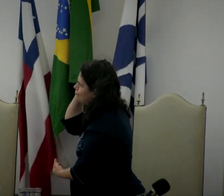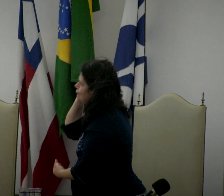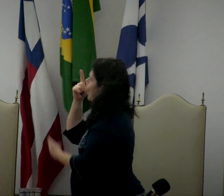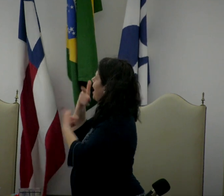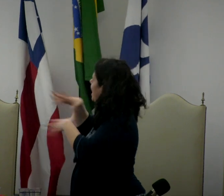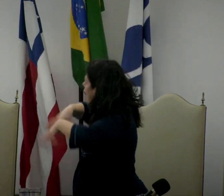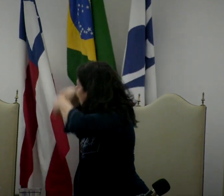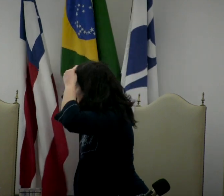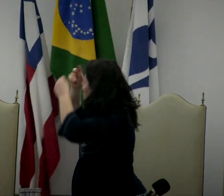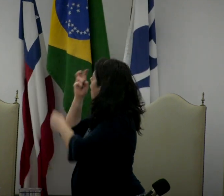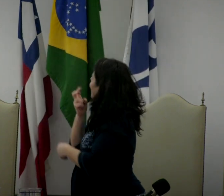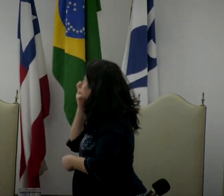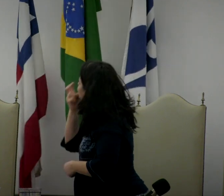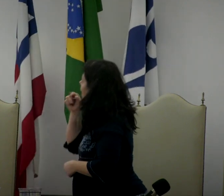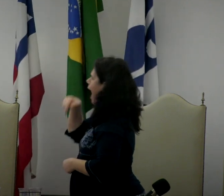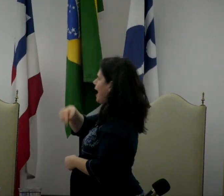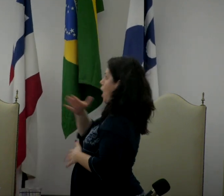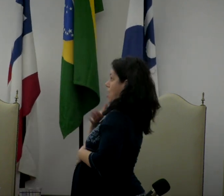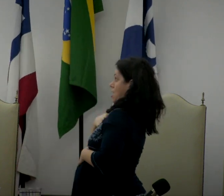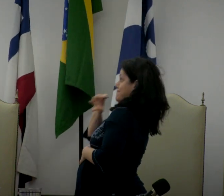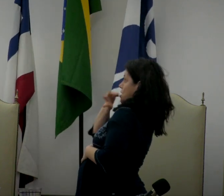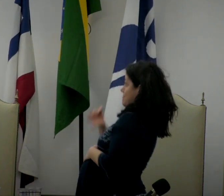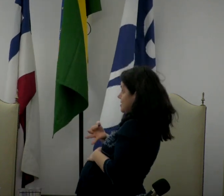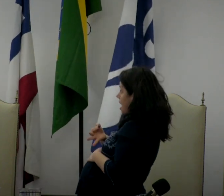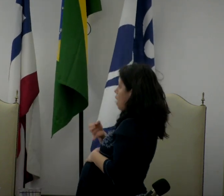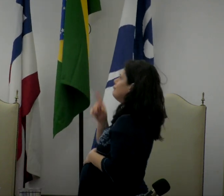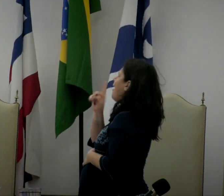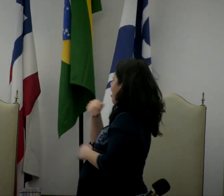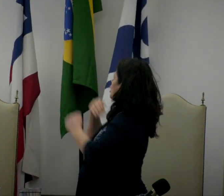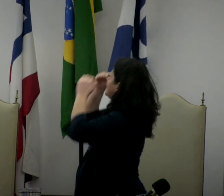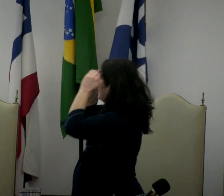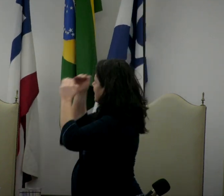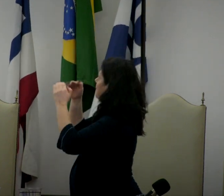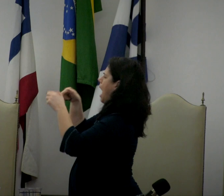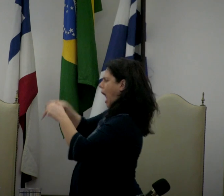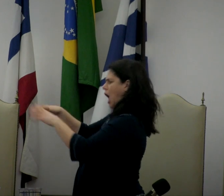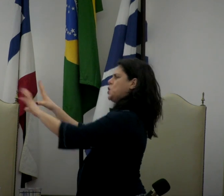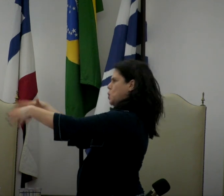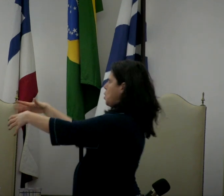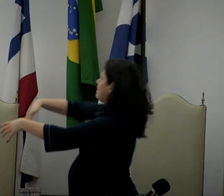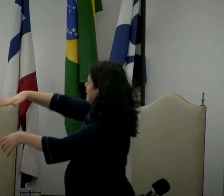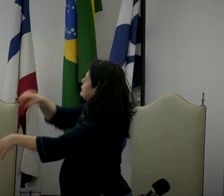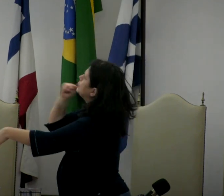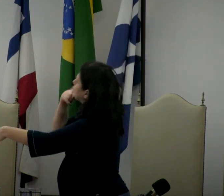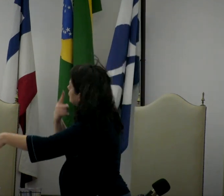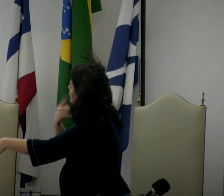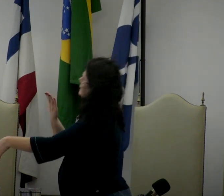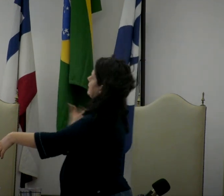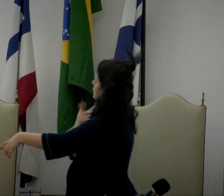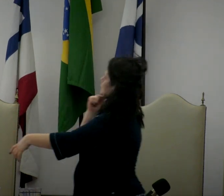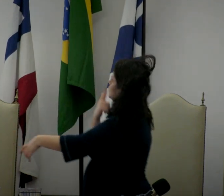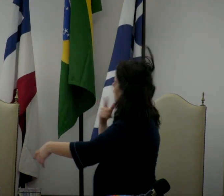abordagem preconiza a via sensorial auditiva nessas situações de linguagem. Eu acho que o oralismo aqui vai uma opinião